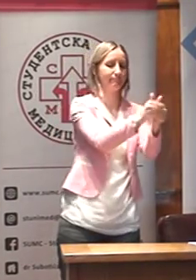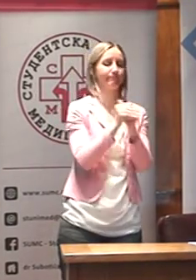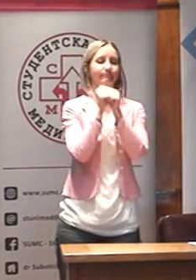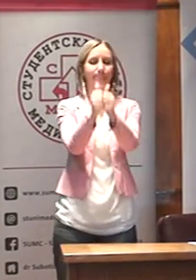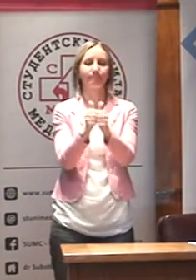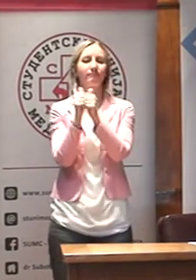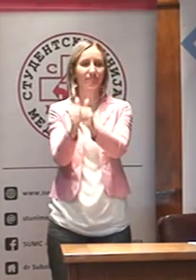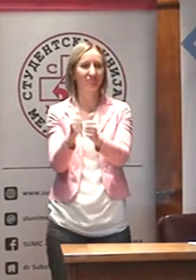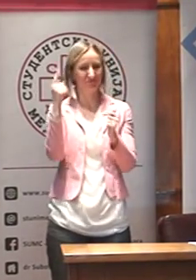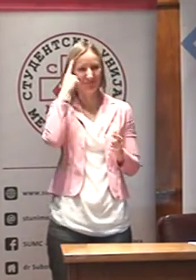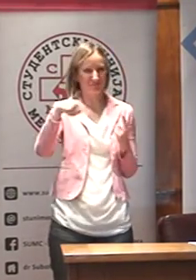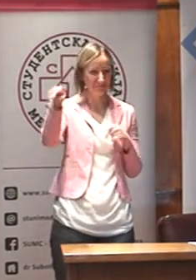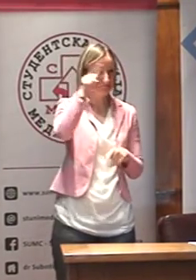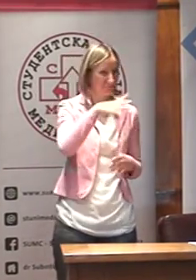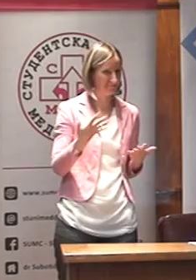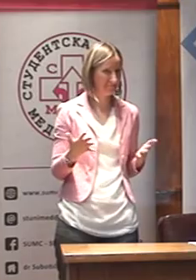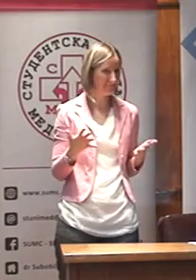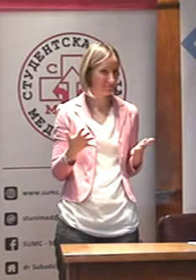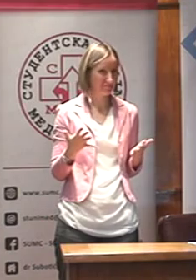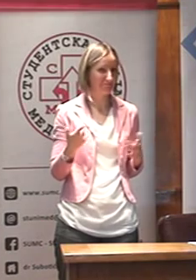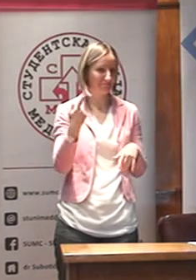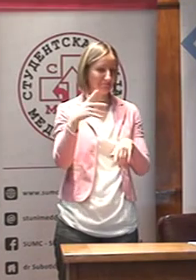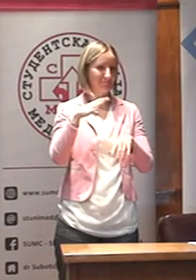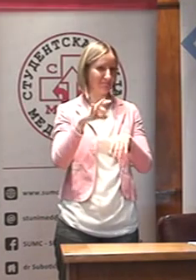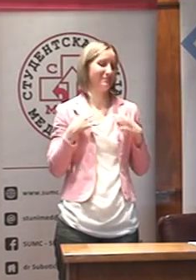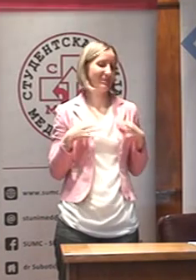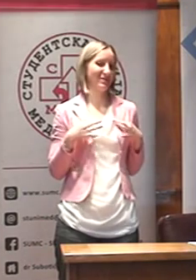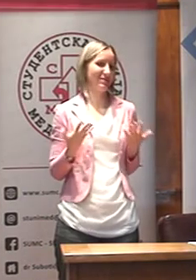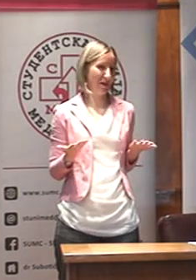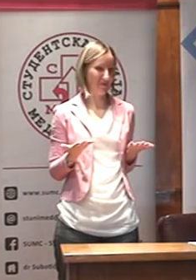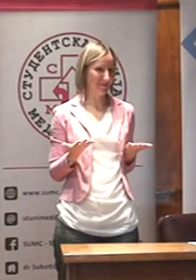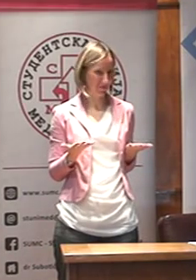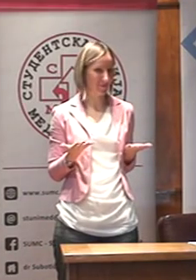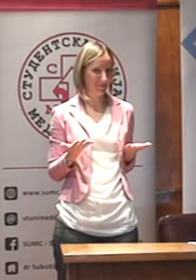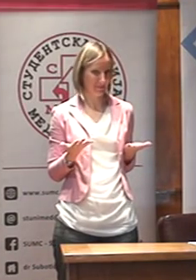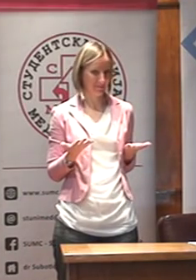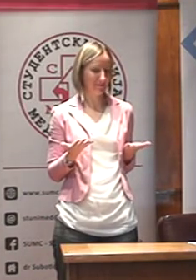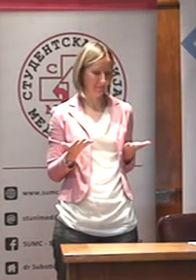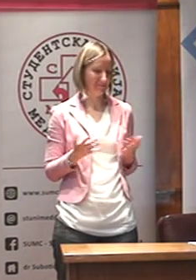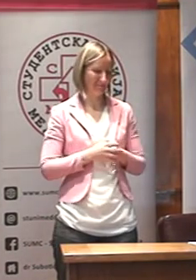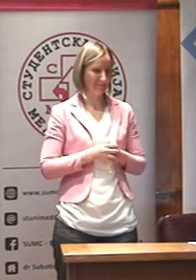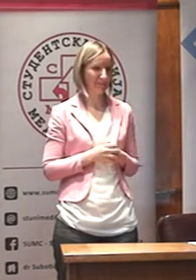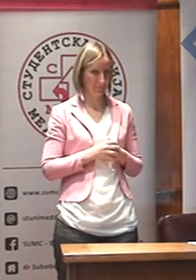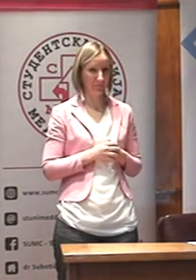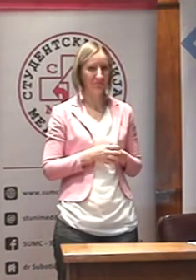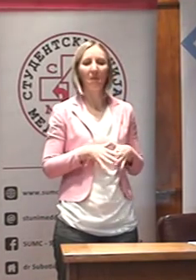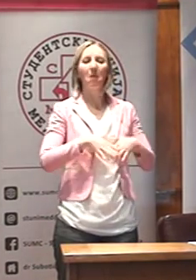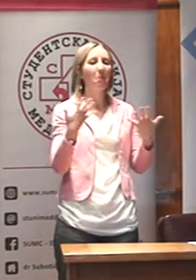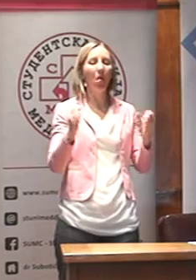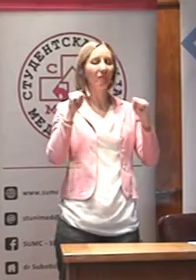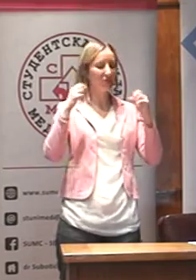najviše usluga koje smo pružili gluvim osobama, da li možete da zamislite u okviru koje oblasti je bilo, u okviru